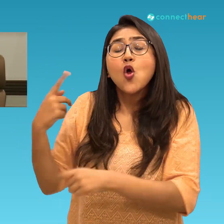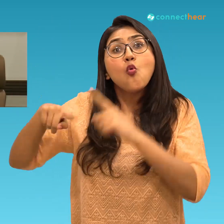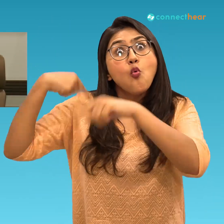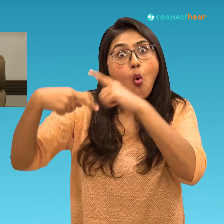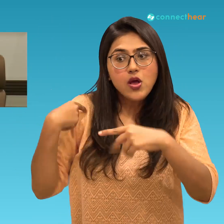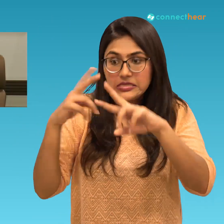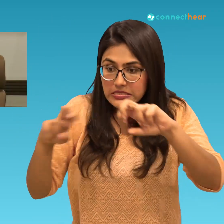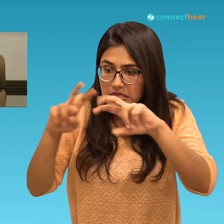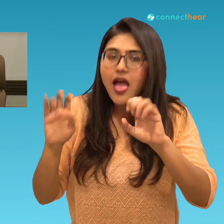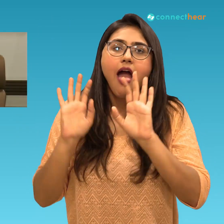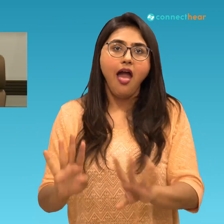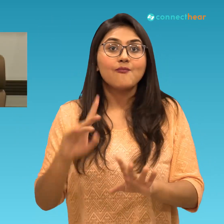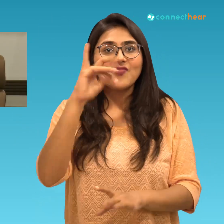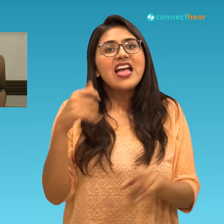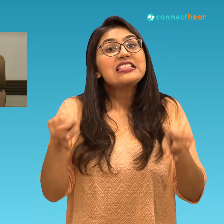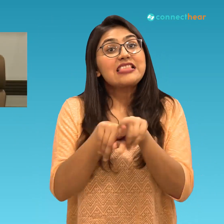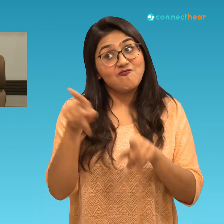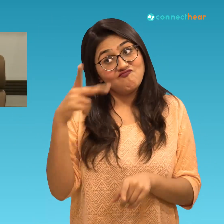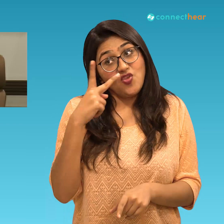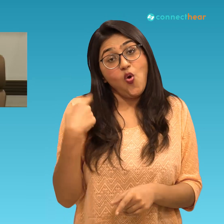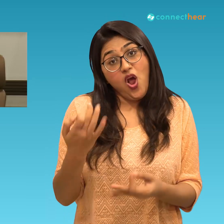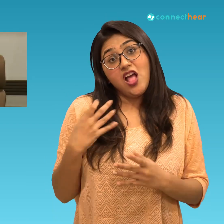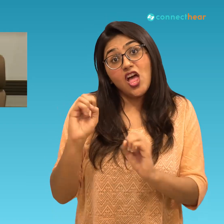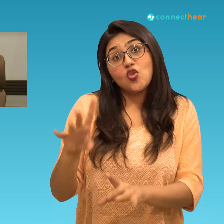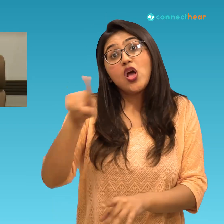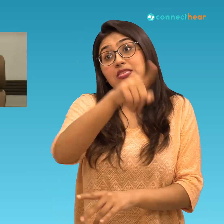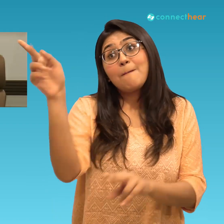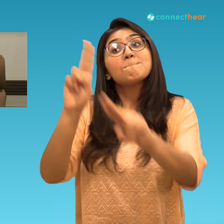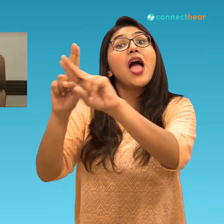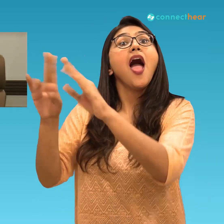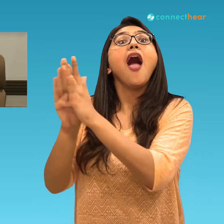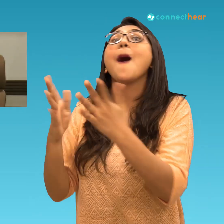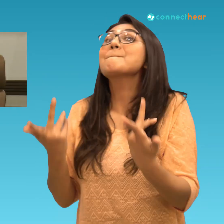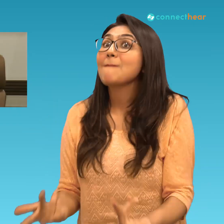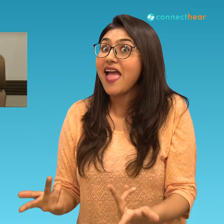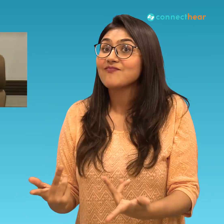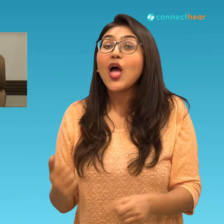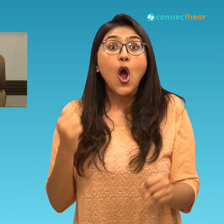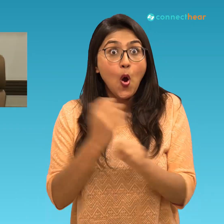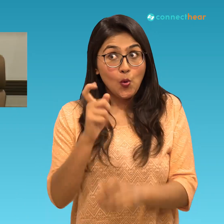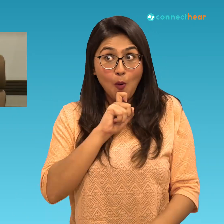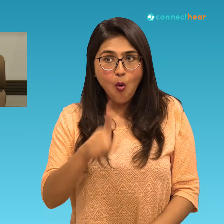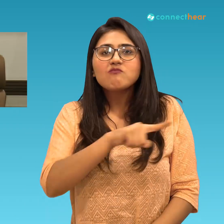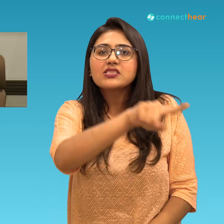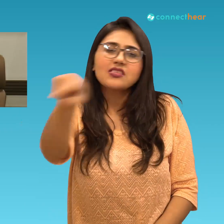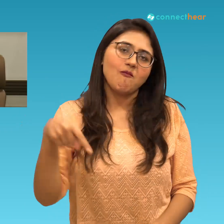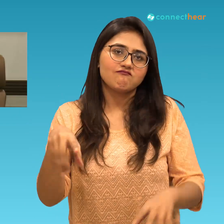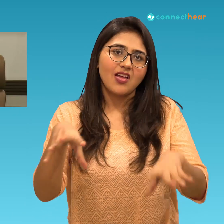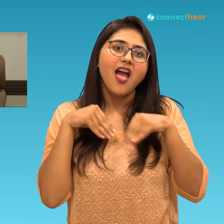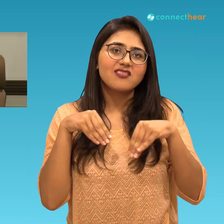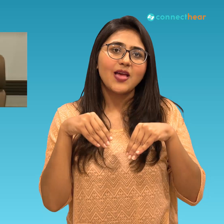ये ना हो कि बाकी इलाके भी बंद करने पड़े। तो मेहरबानी करके जो SOPs हुकूमत ने दी हुई हैं उनको